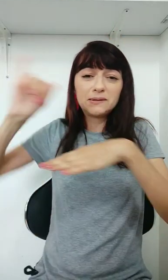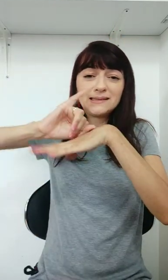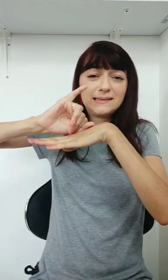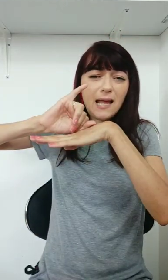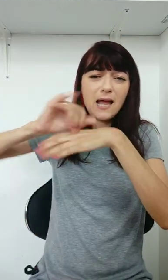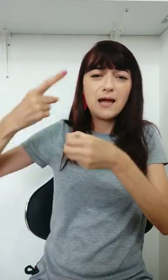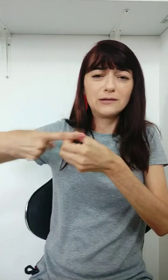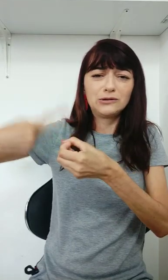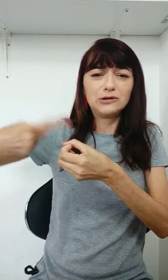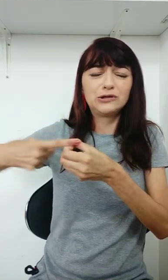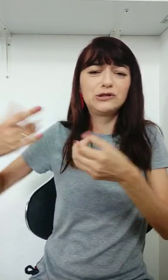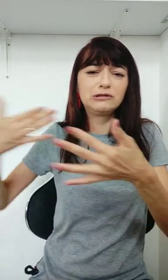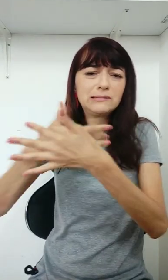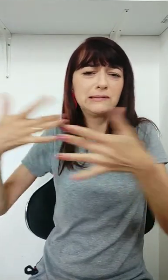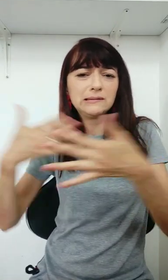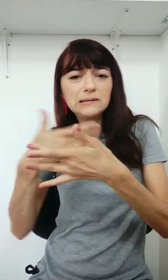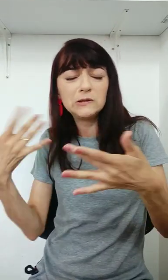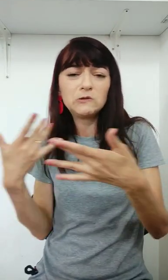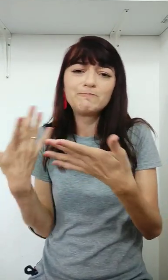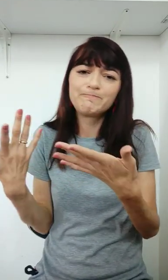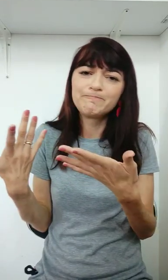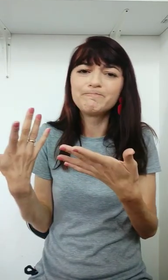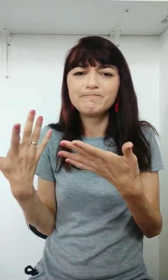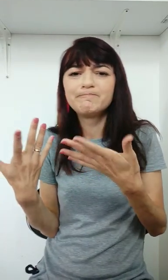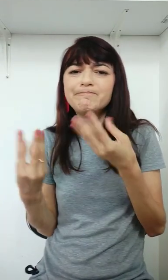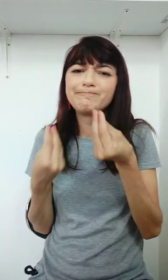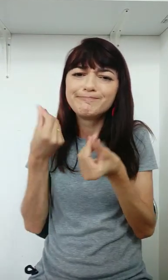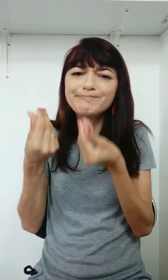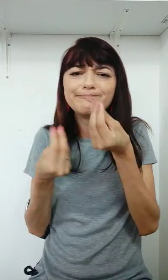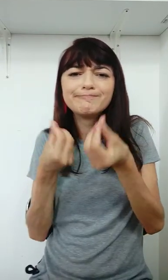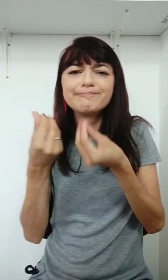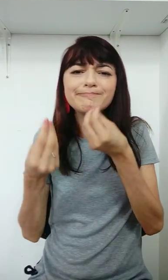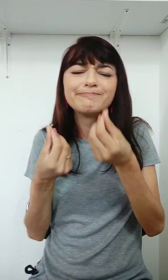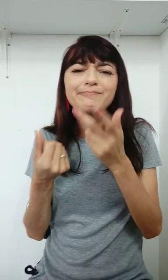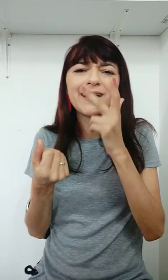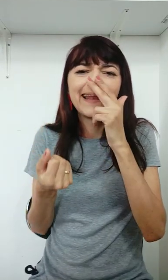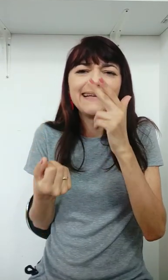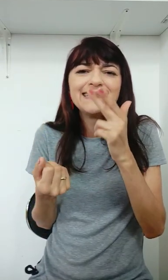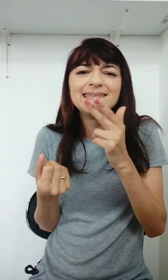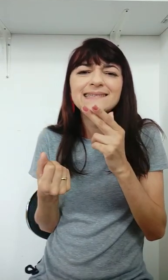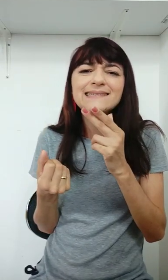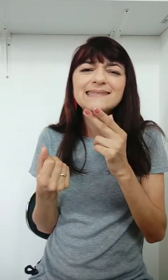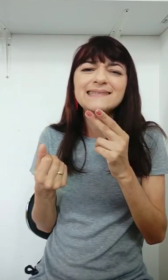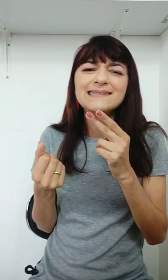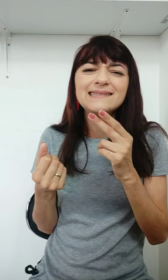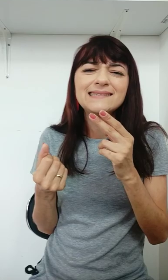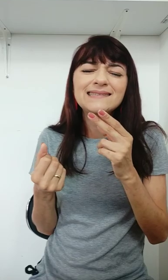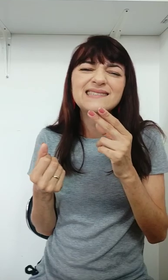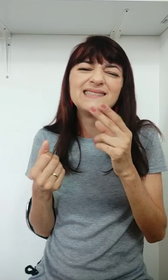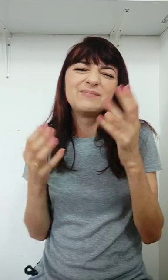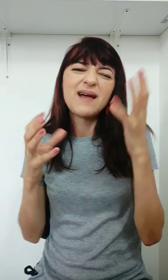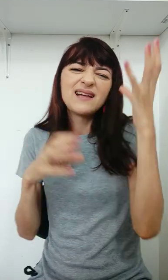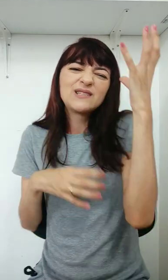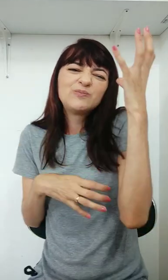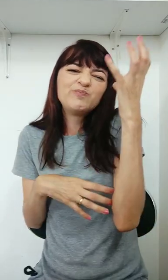E às vezes também nós temos árvores que vocês encontram talvez no centro de uma cidade, não é verdade? Às vezes você está